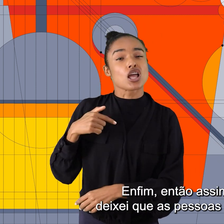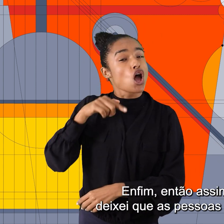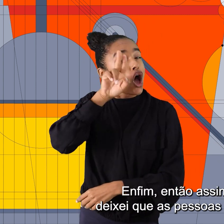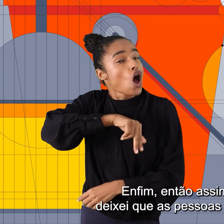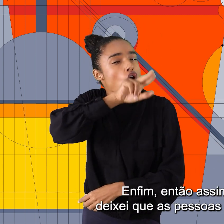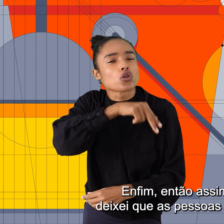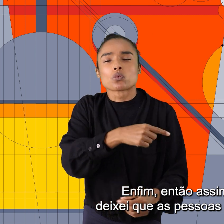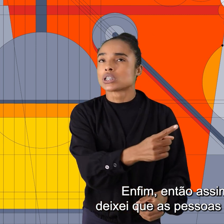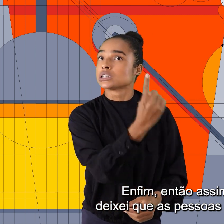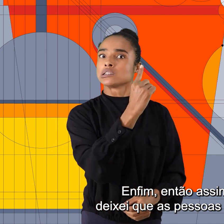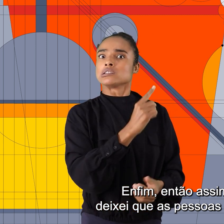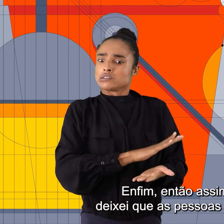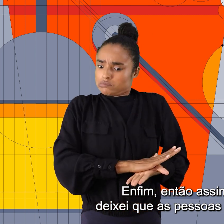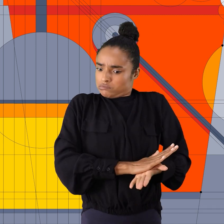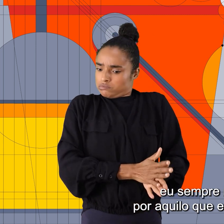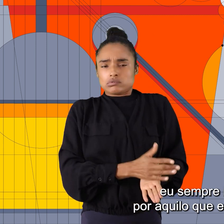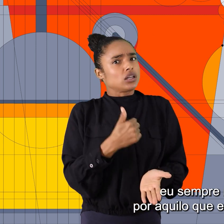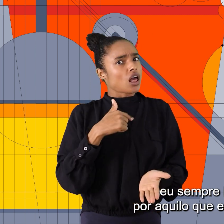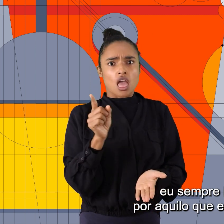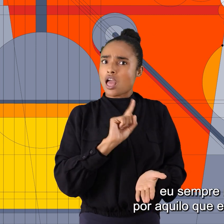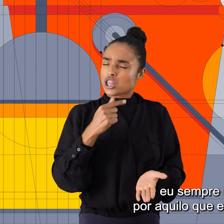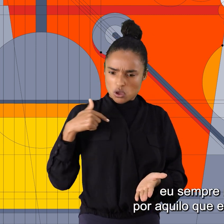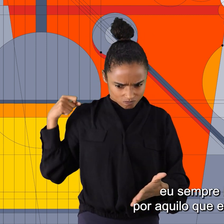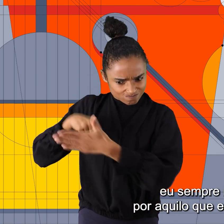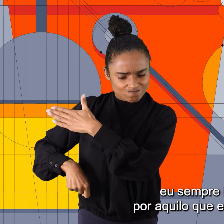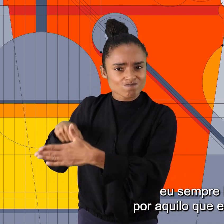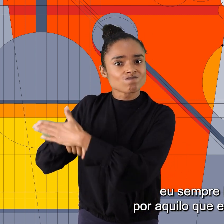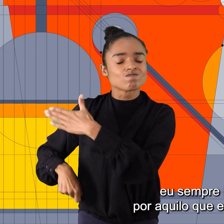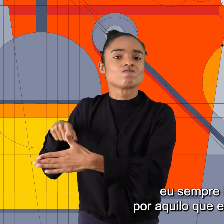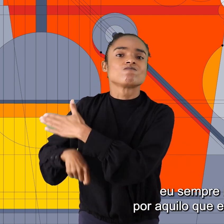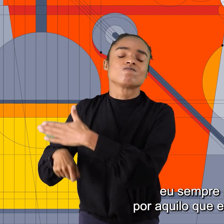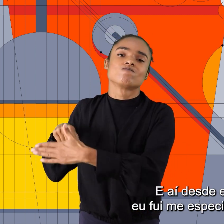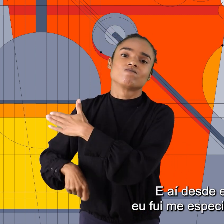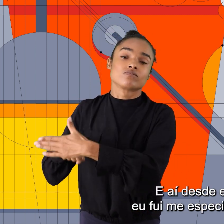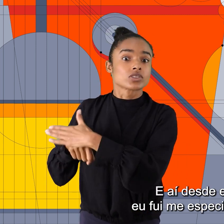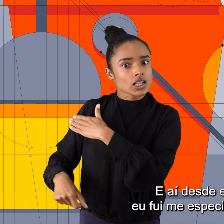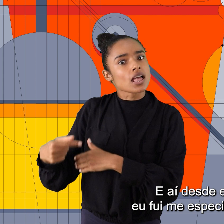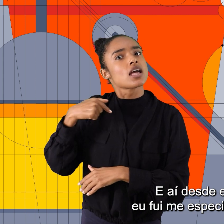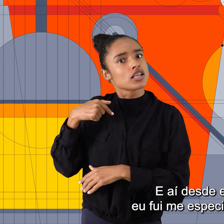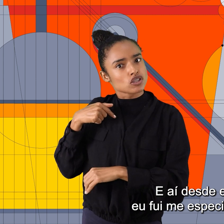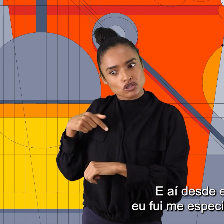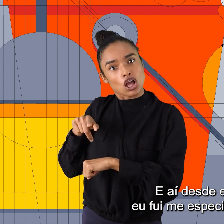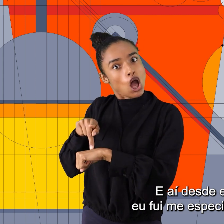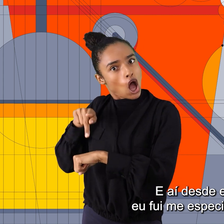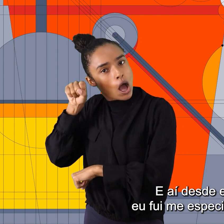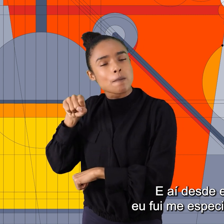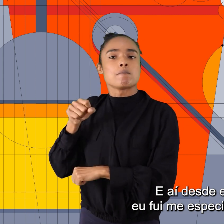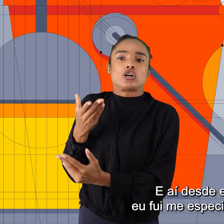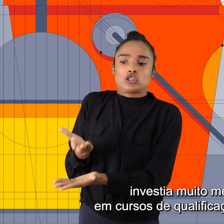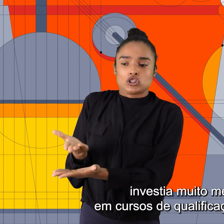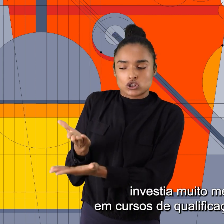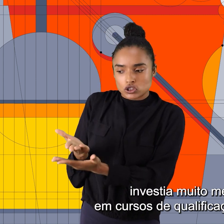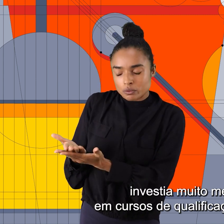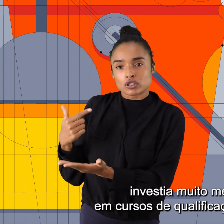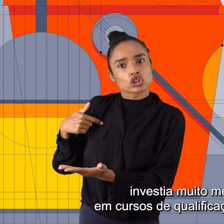então assim, eu nunca deixei que as pessoas me anulassem, eu sempre lutei por aquilo que eu queria. E aí, desde então, eu fui me